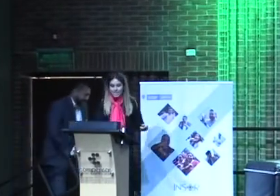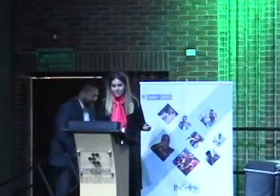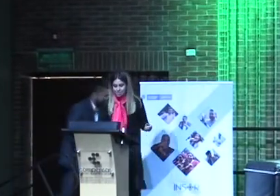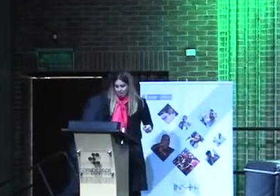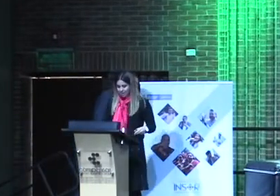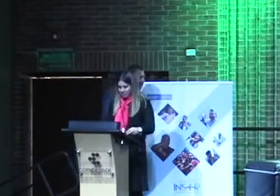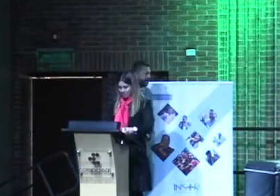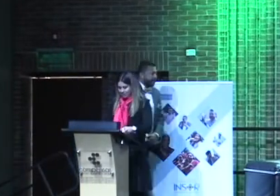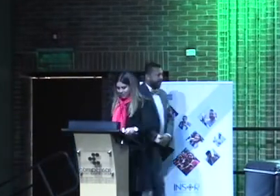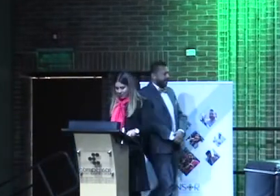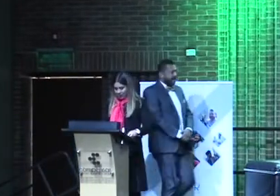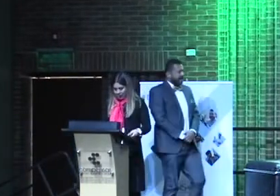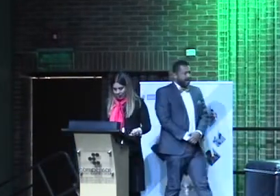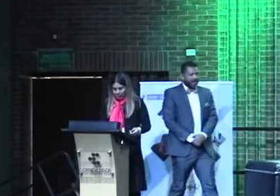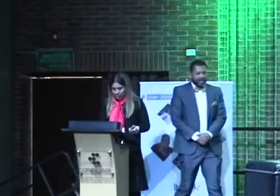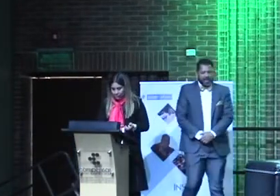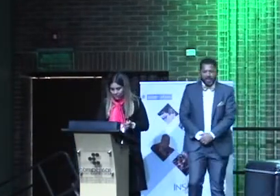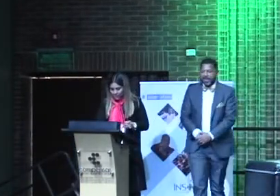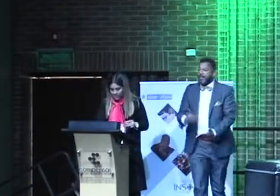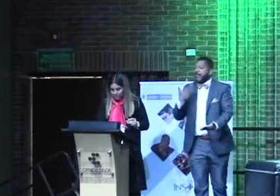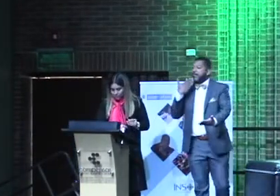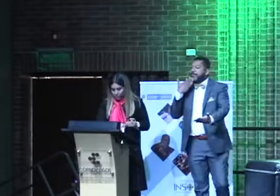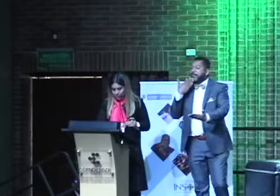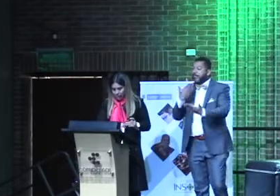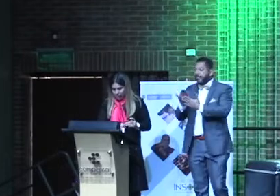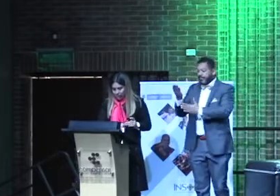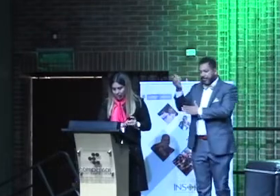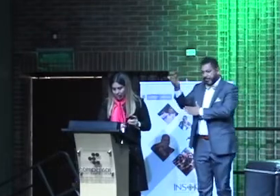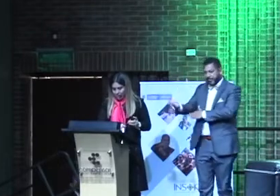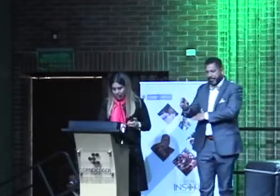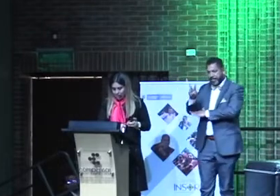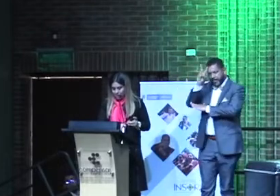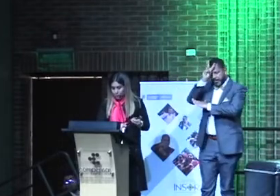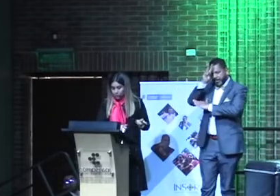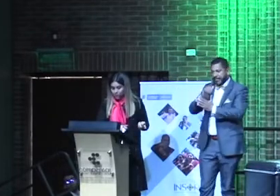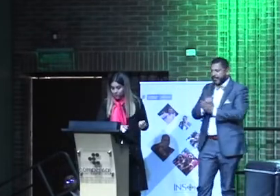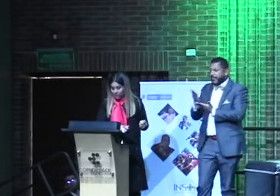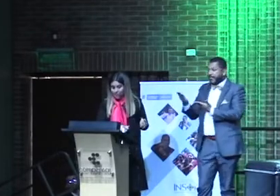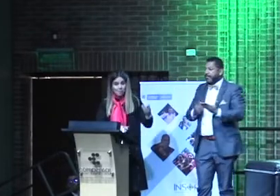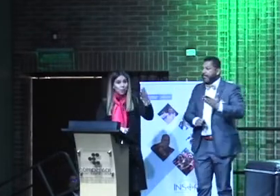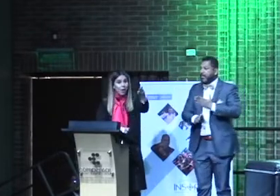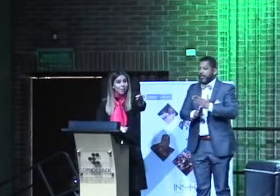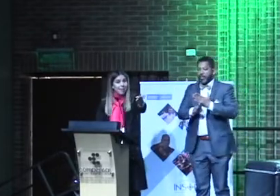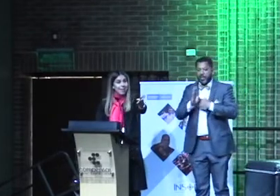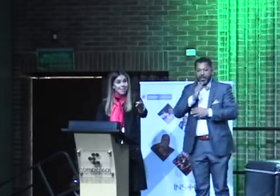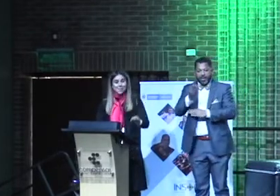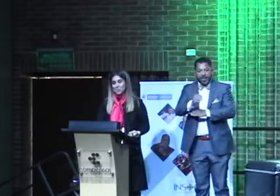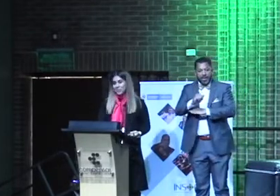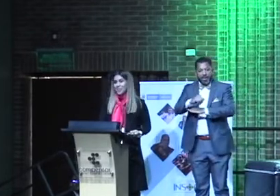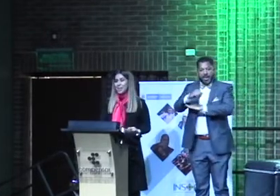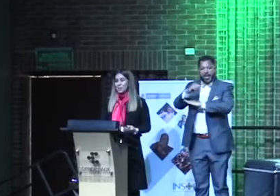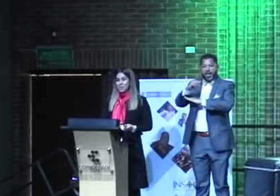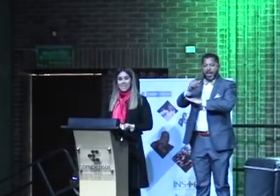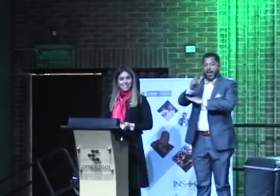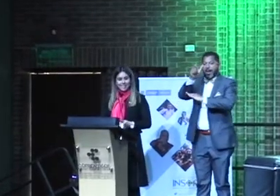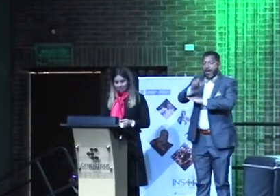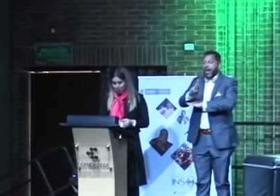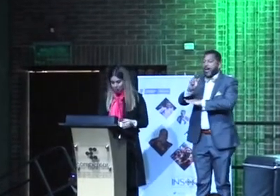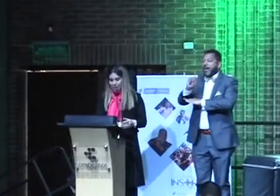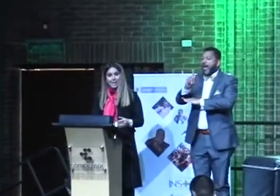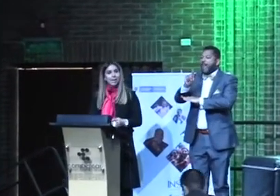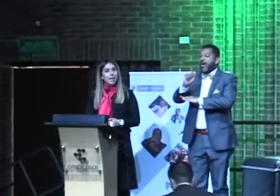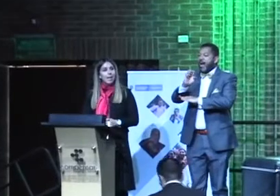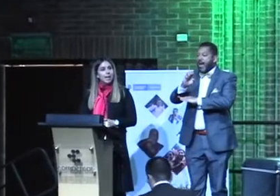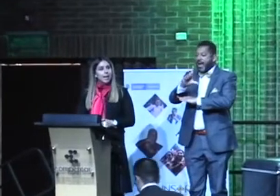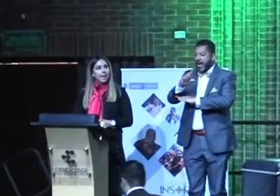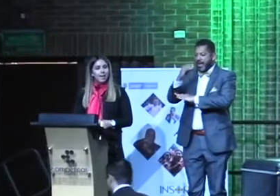Muchas gracias, Vlad. Entonces le damos, para continuar, invito a Rafael Arias y a los panelistas que